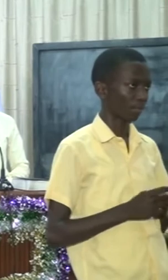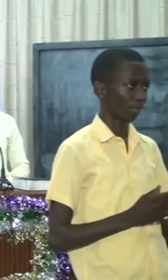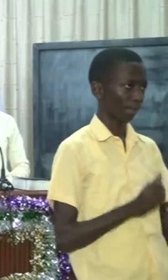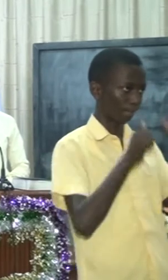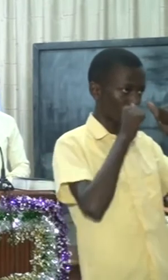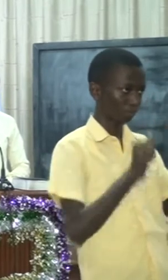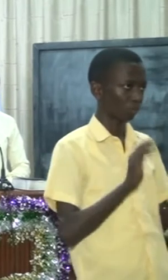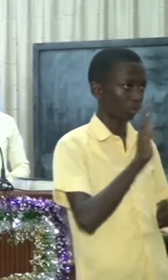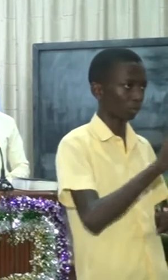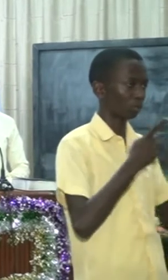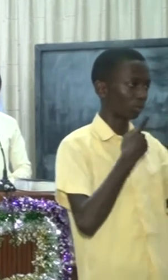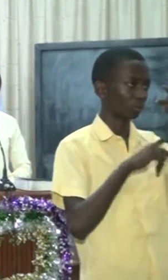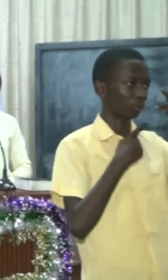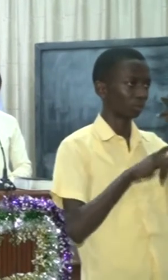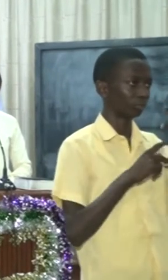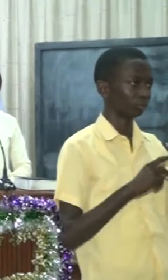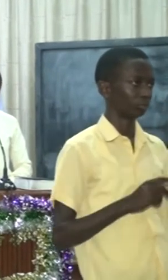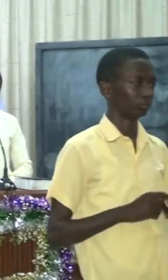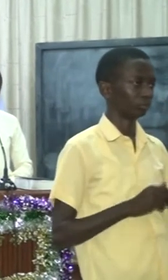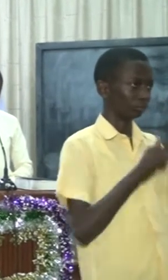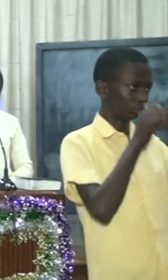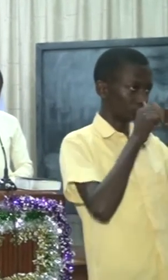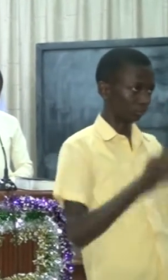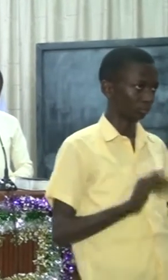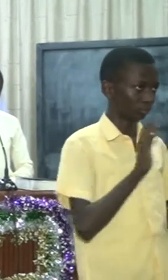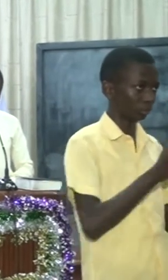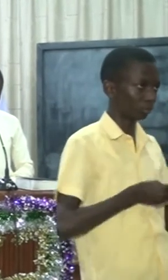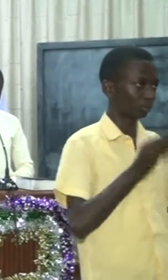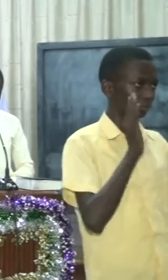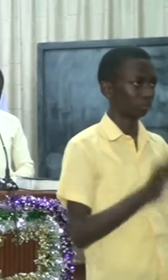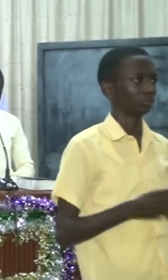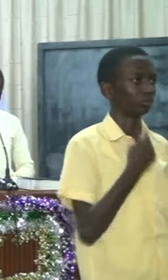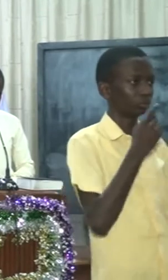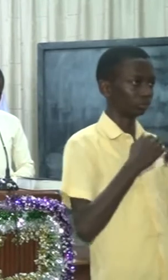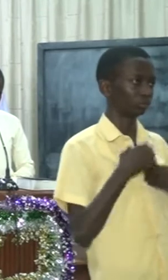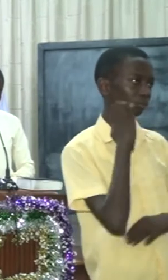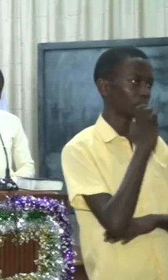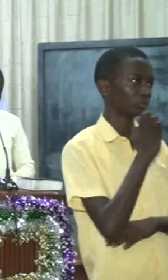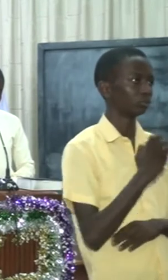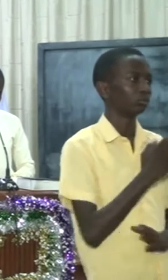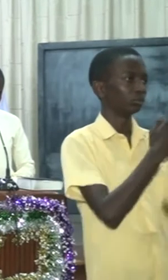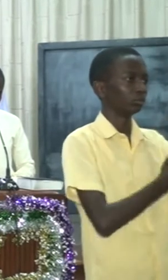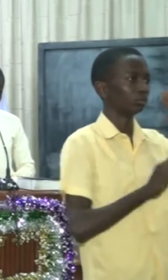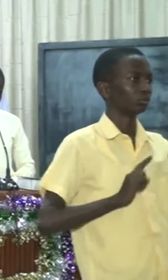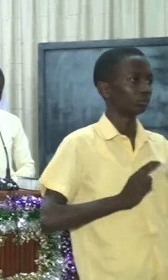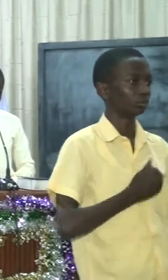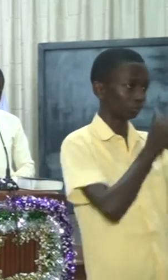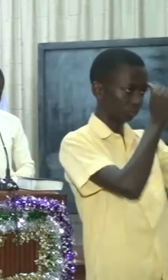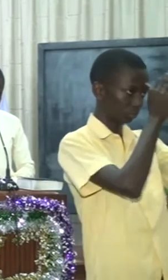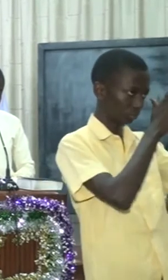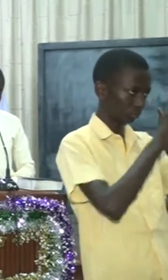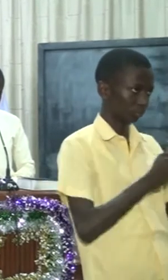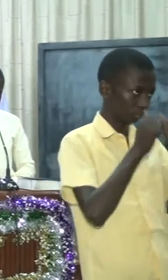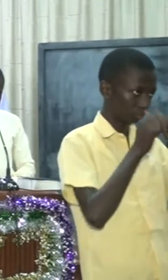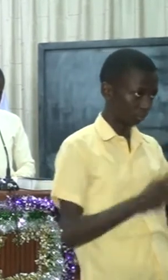Bariki taifa la. Bénis ton peuple. Bariki mutumishi wa. Bénis ton serviteur. Amen. Mungu baba yetu. Dieu notre père.